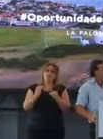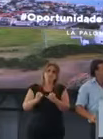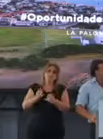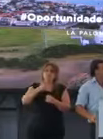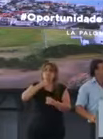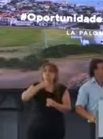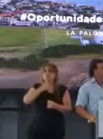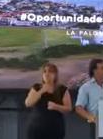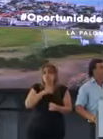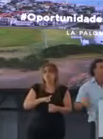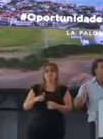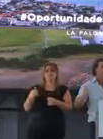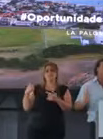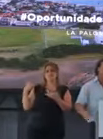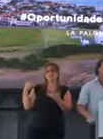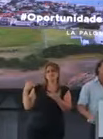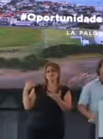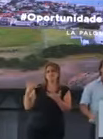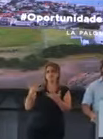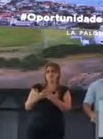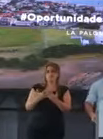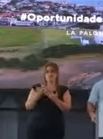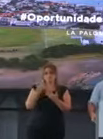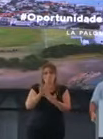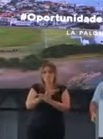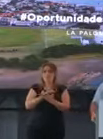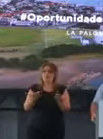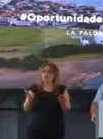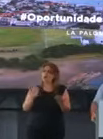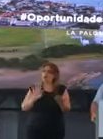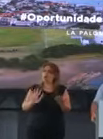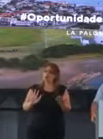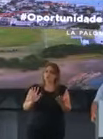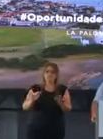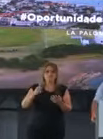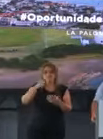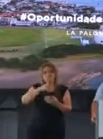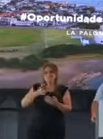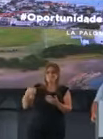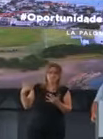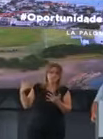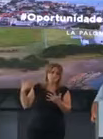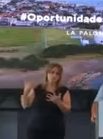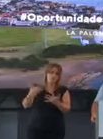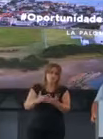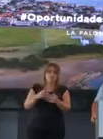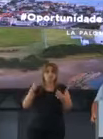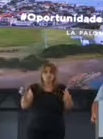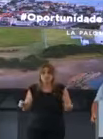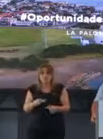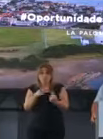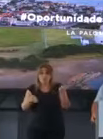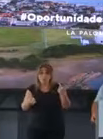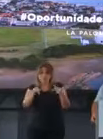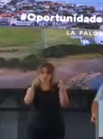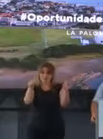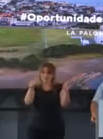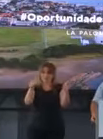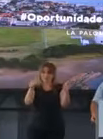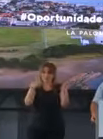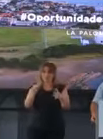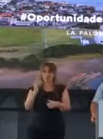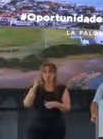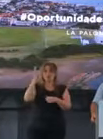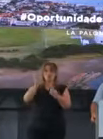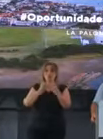histórica, la foto grande de la humanidad, siempre indica que si hacemos las cosas bien, el futuro va a ser